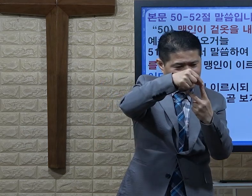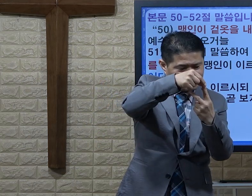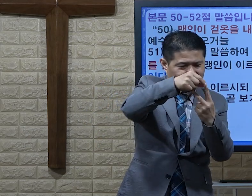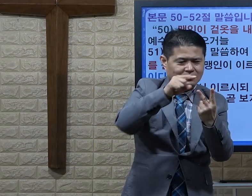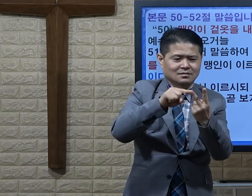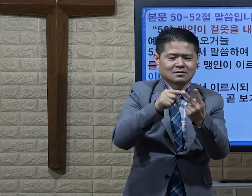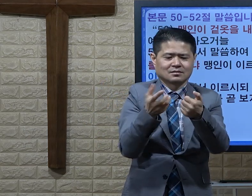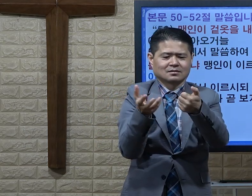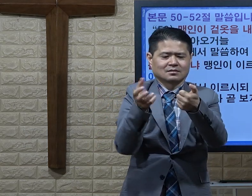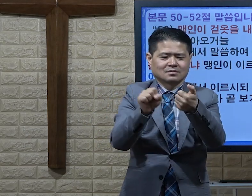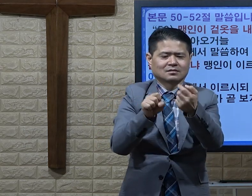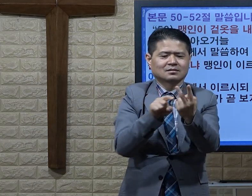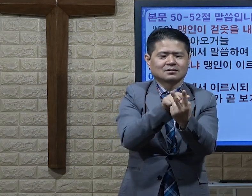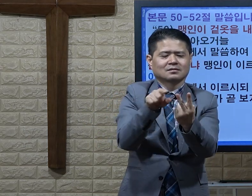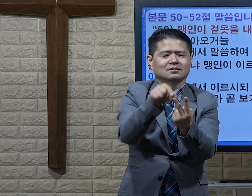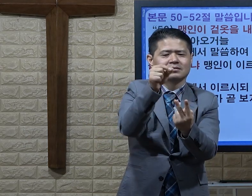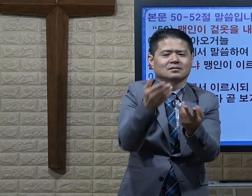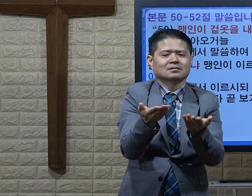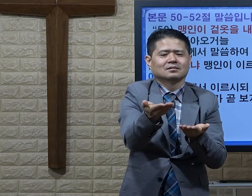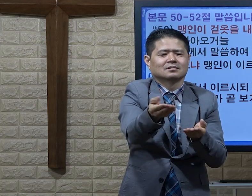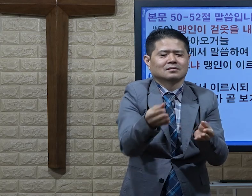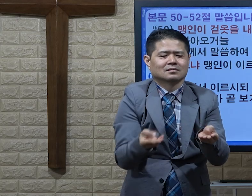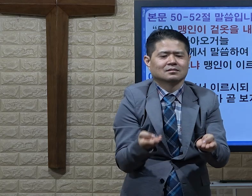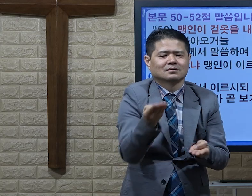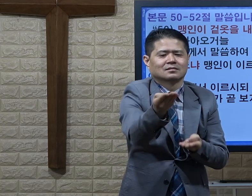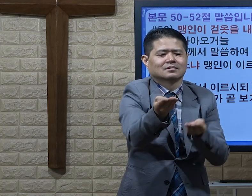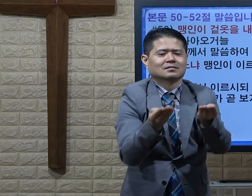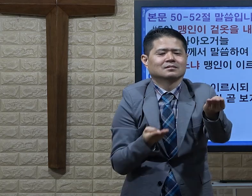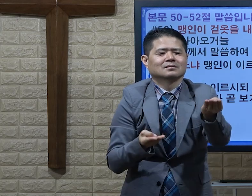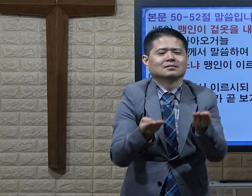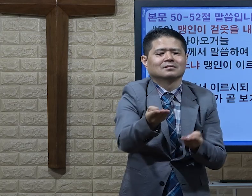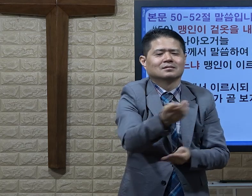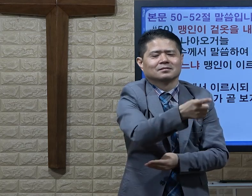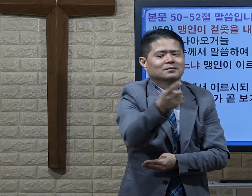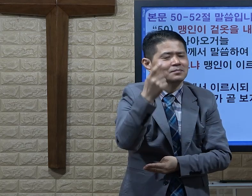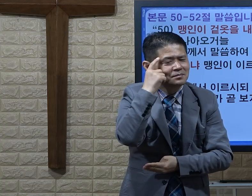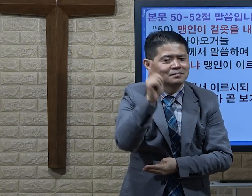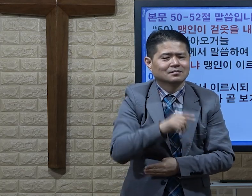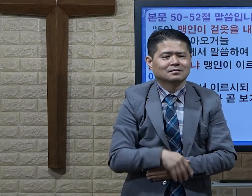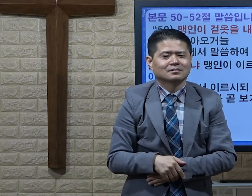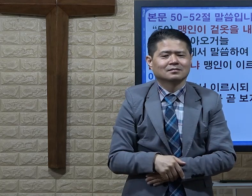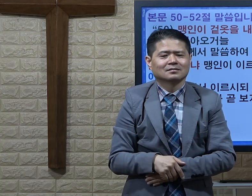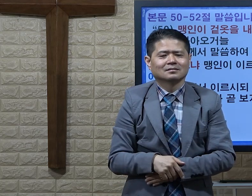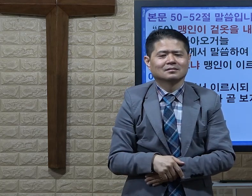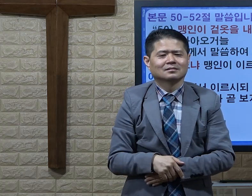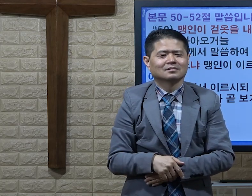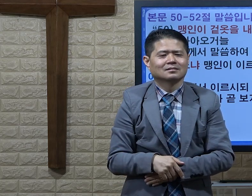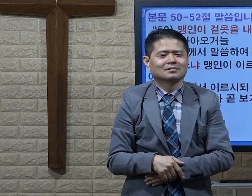들을 수 있거나 현금을 줬으면 좋겠다. 여러분은 어떻게 생각하십니까?